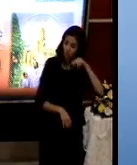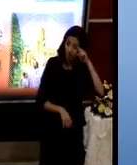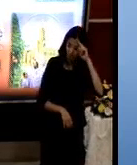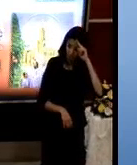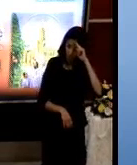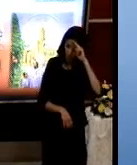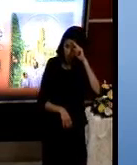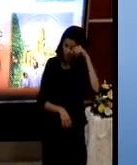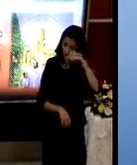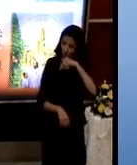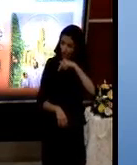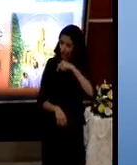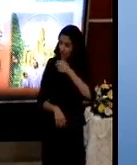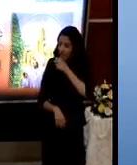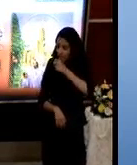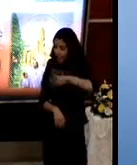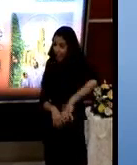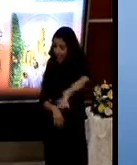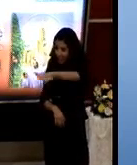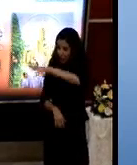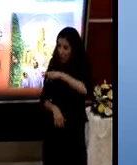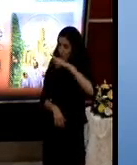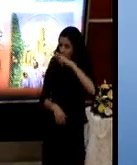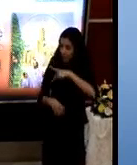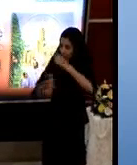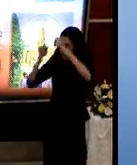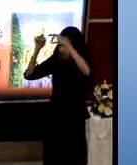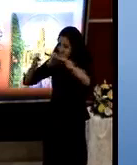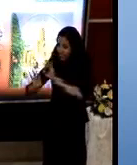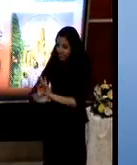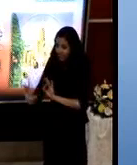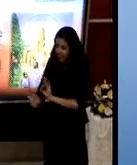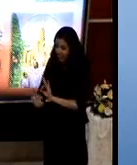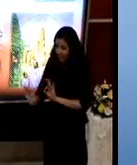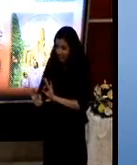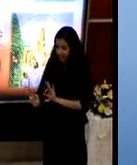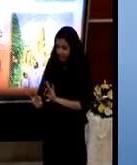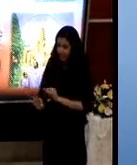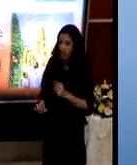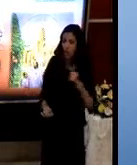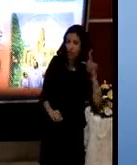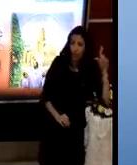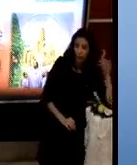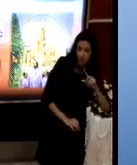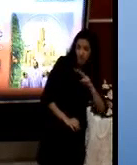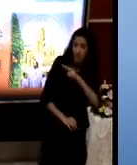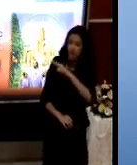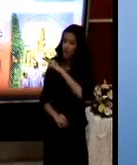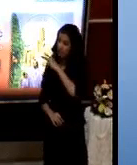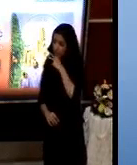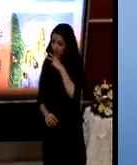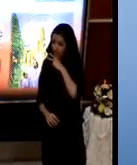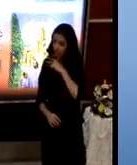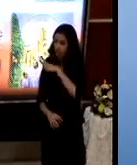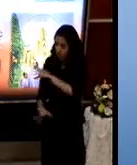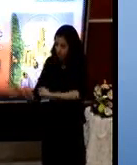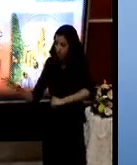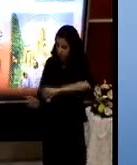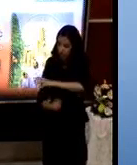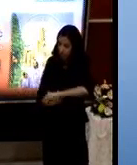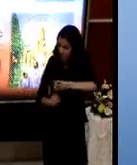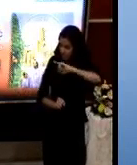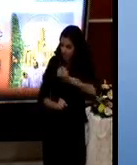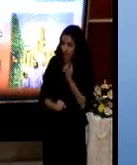no hallaréis en el campo. Seis días lo recogeréis, mas el séptimo día es día